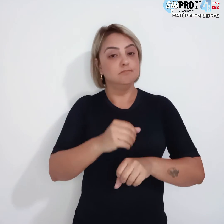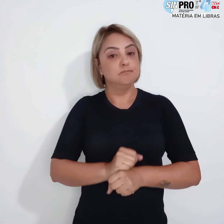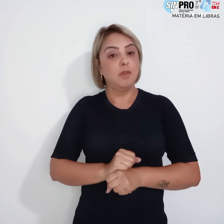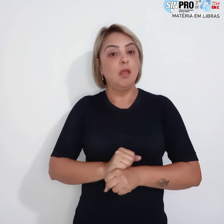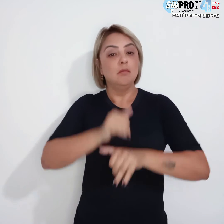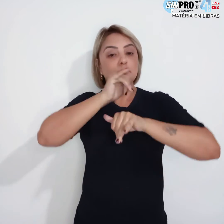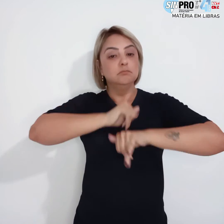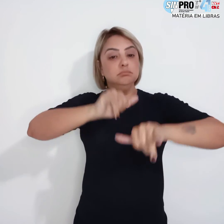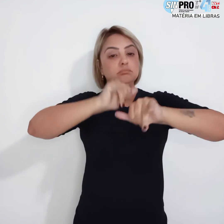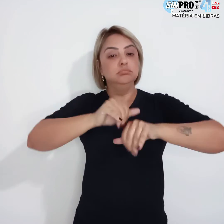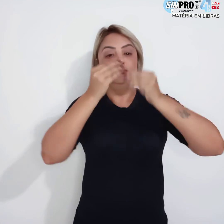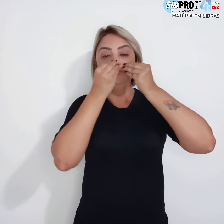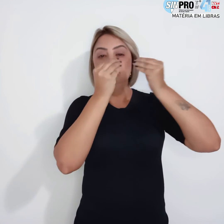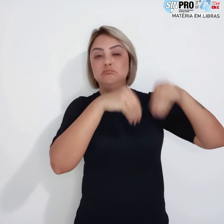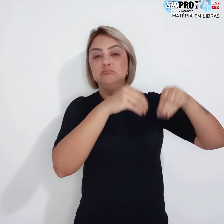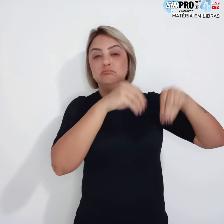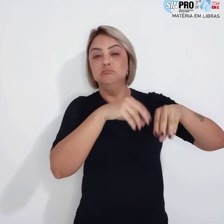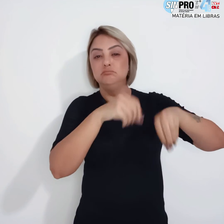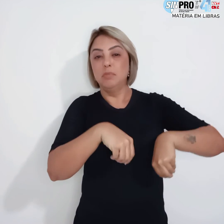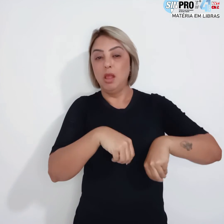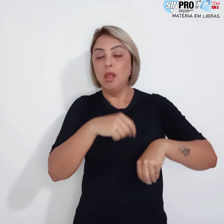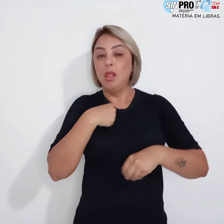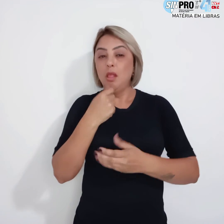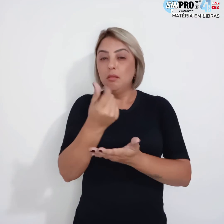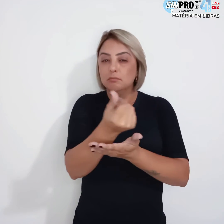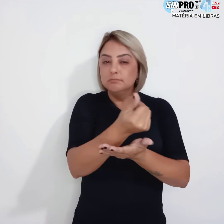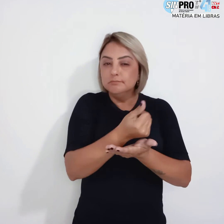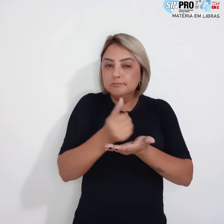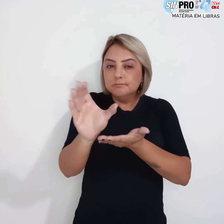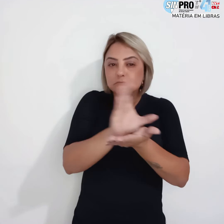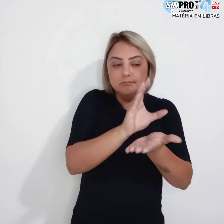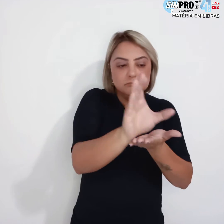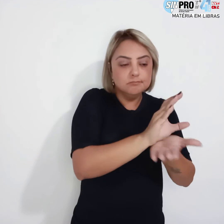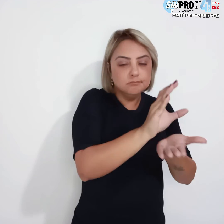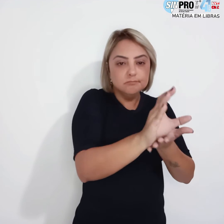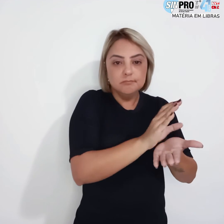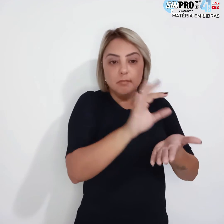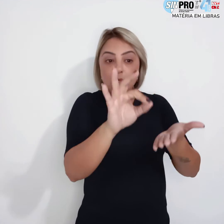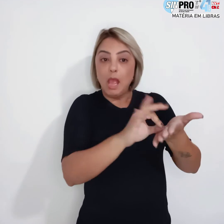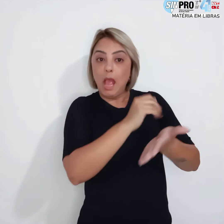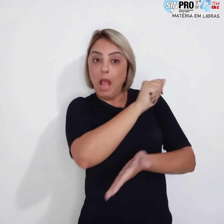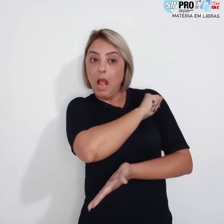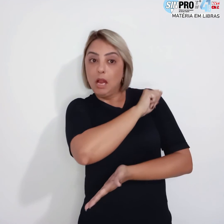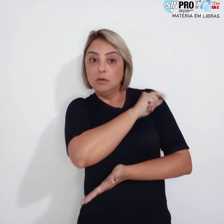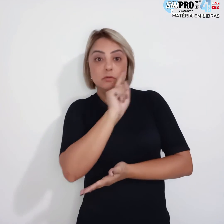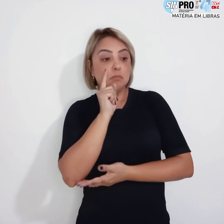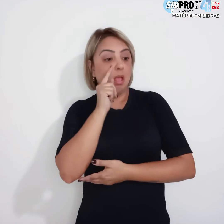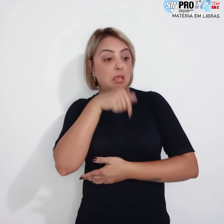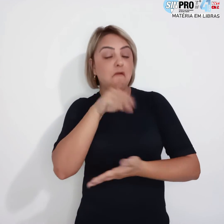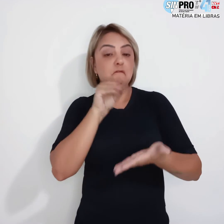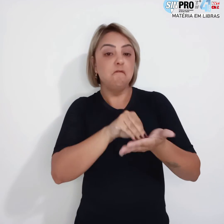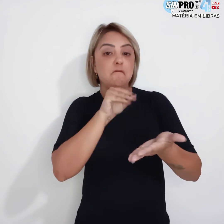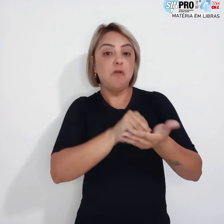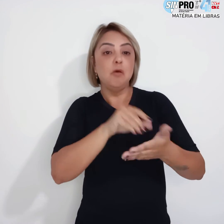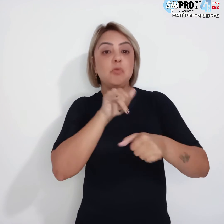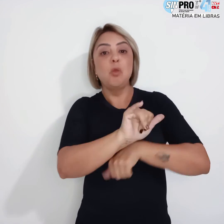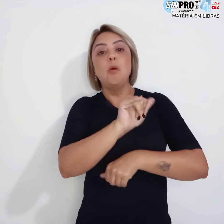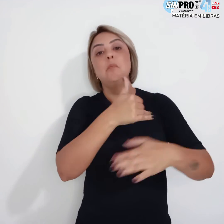divulgar o desperdício da verba causados por alunos que se inscreveram, mas não compareceram à prova.